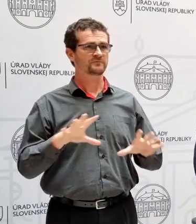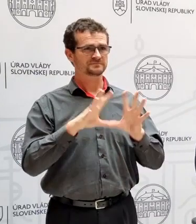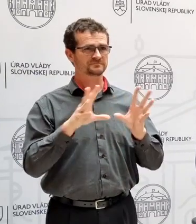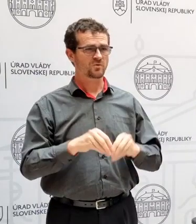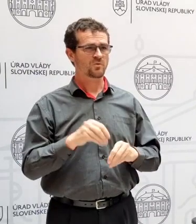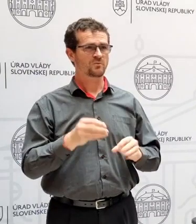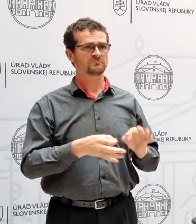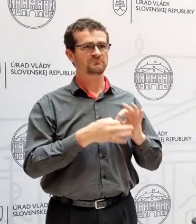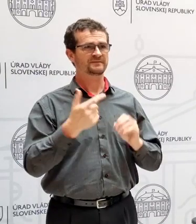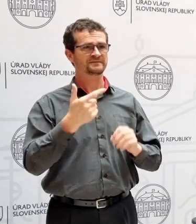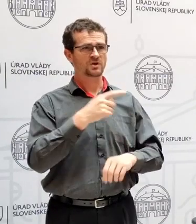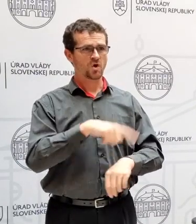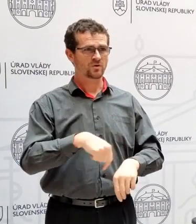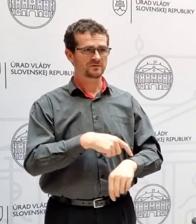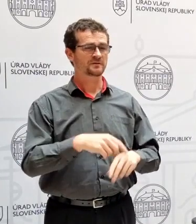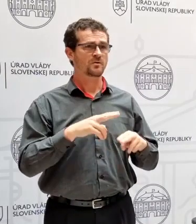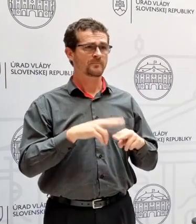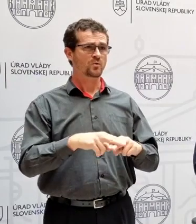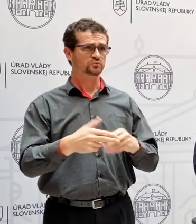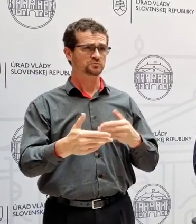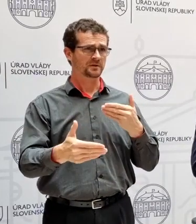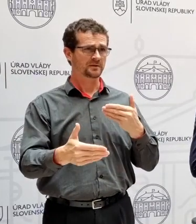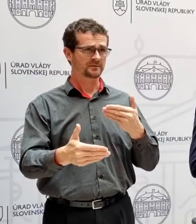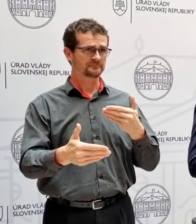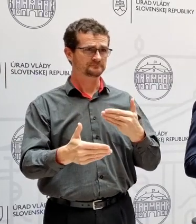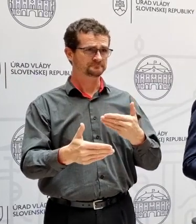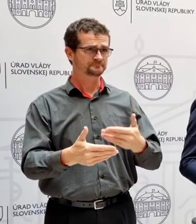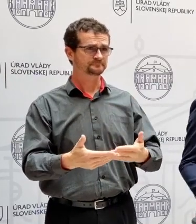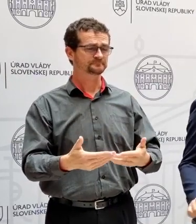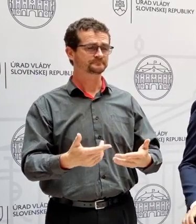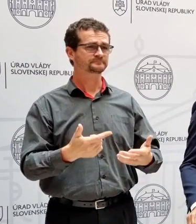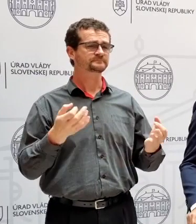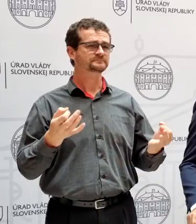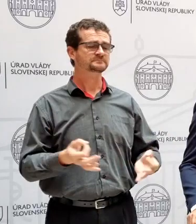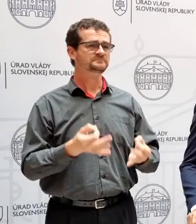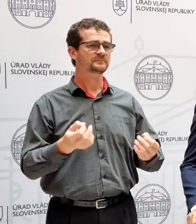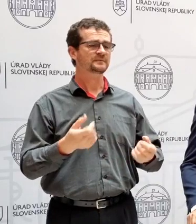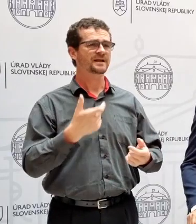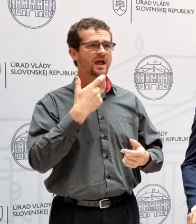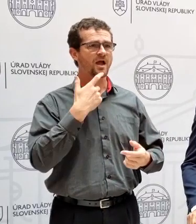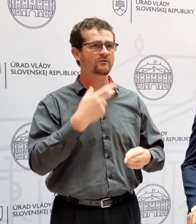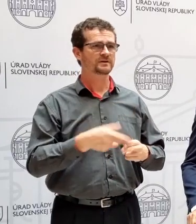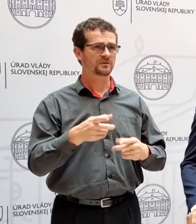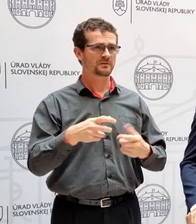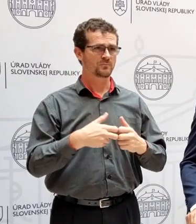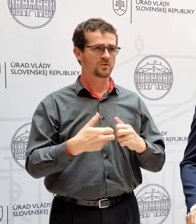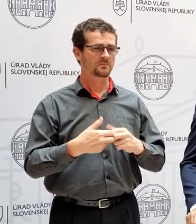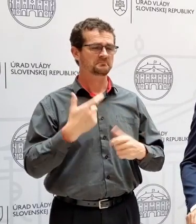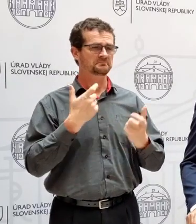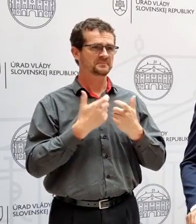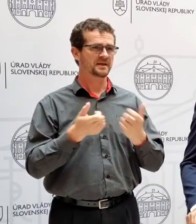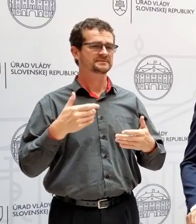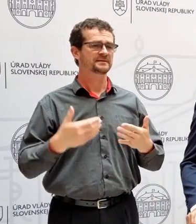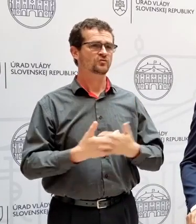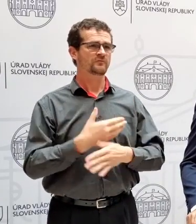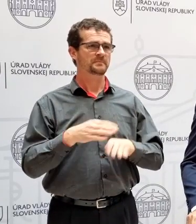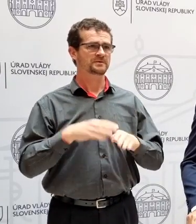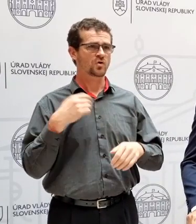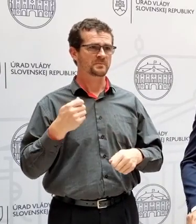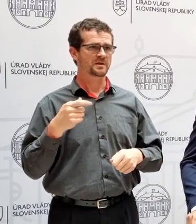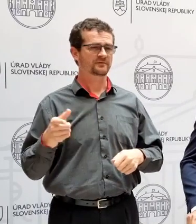to už trvali 20 hodín. Ale postupne sa blížime k spôsobom, ako uchopiť tento problém, ale samozrejme nový